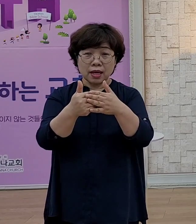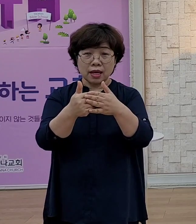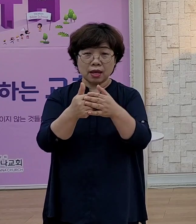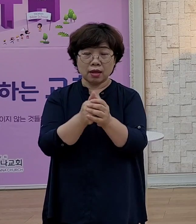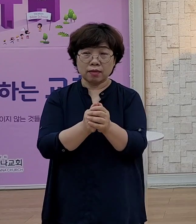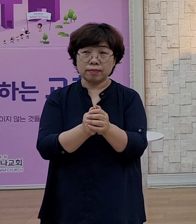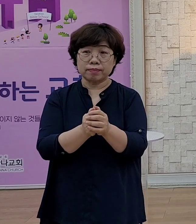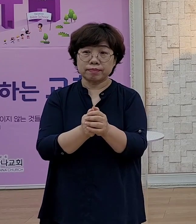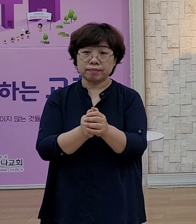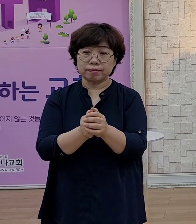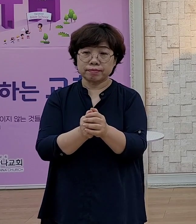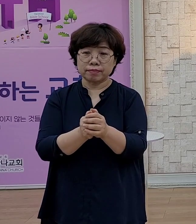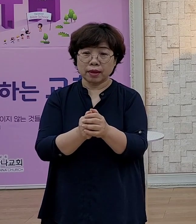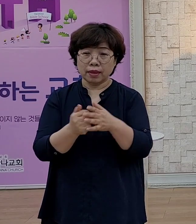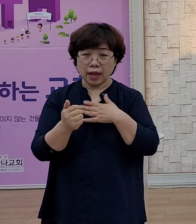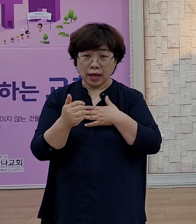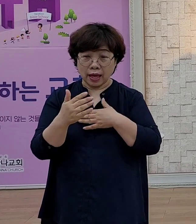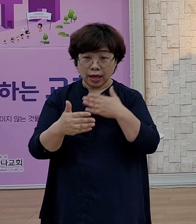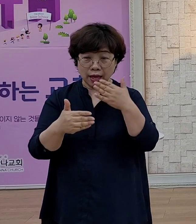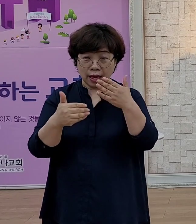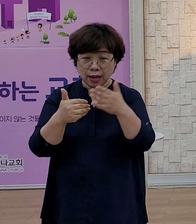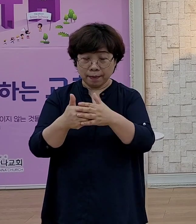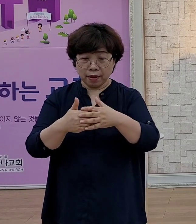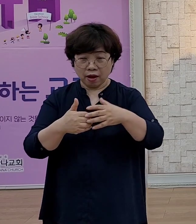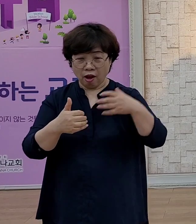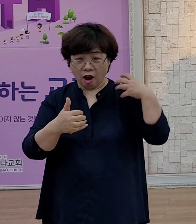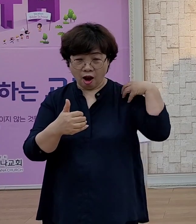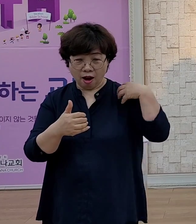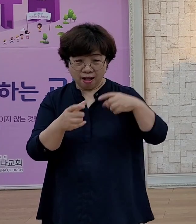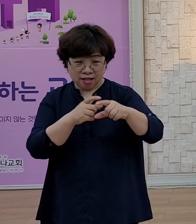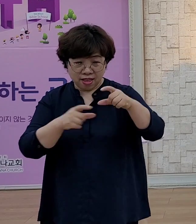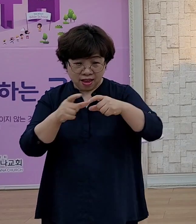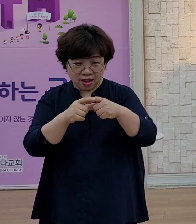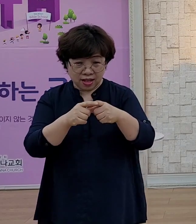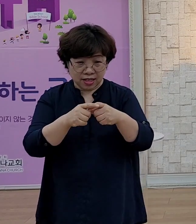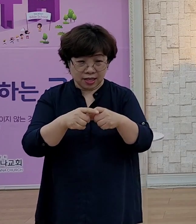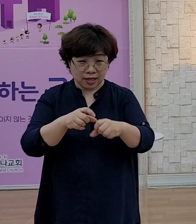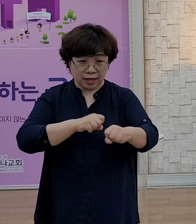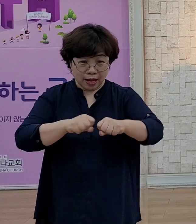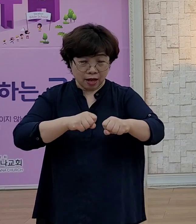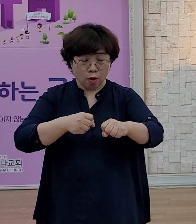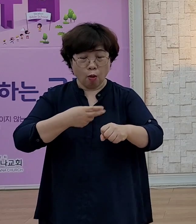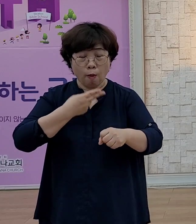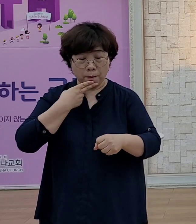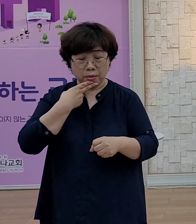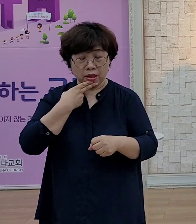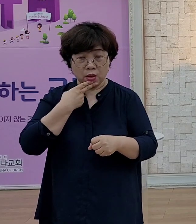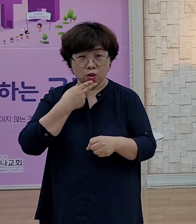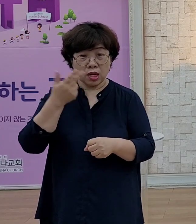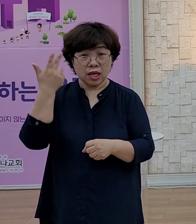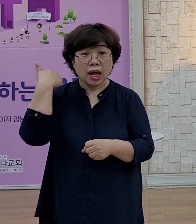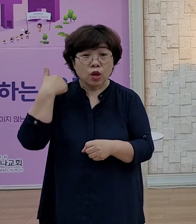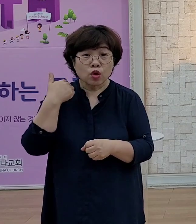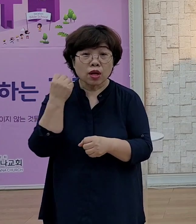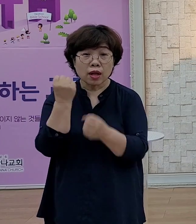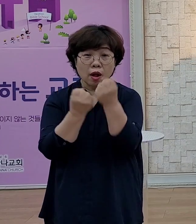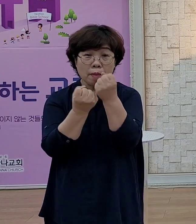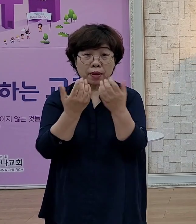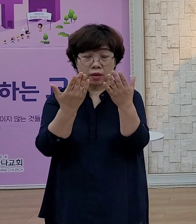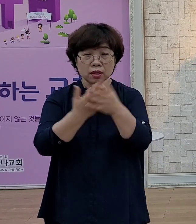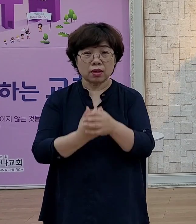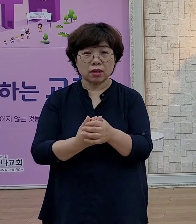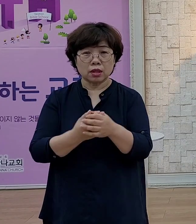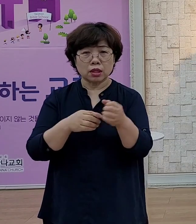대한 내가 하나님의 역할을 대신하는 이런 일을 하지 않는다라고 나누었습니다. 그게